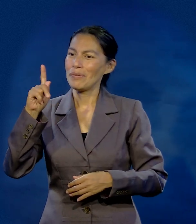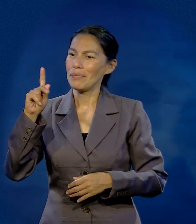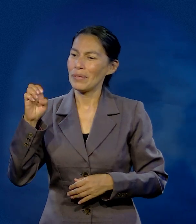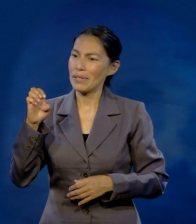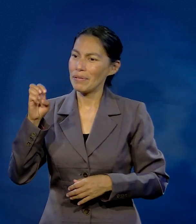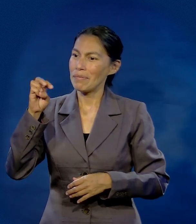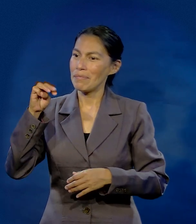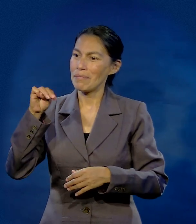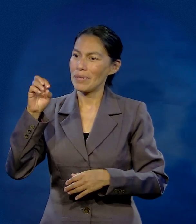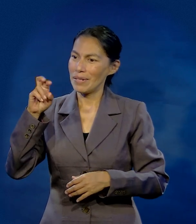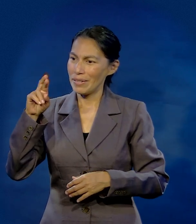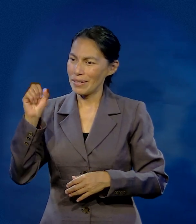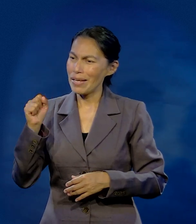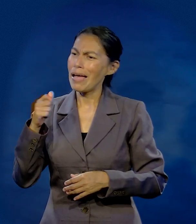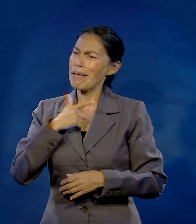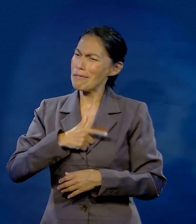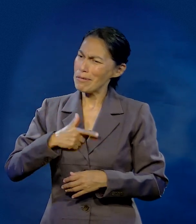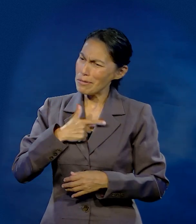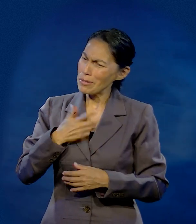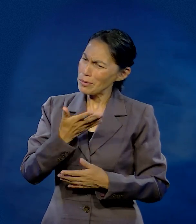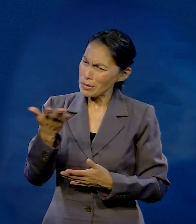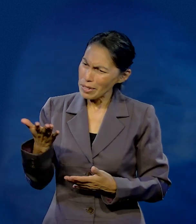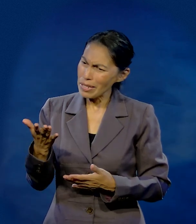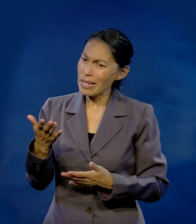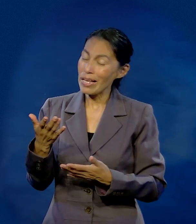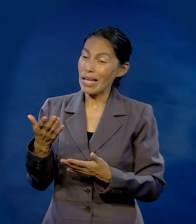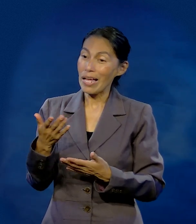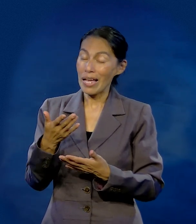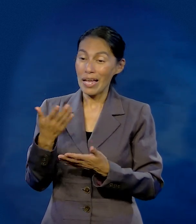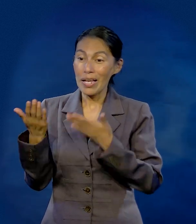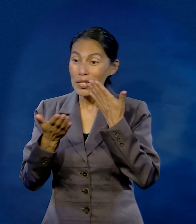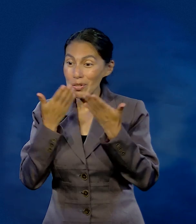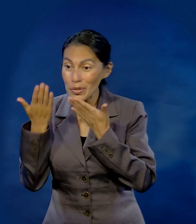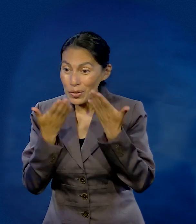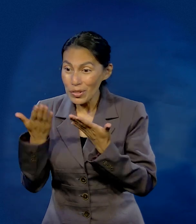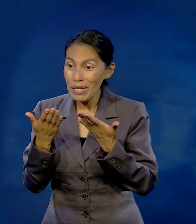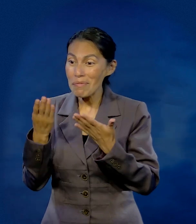de llamadas y contactos y correos pero lo logré